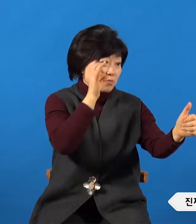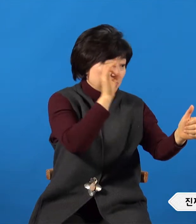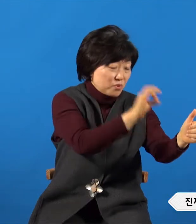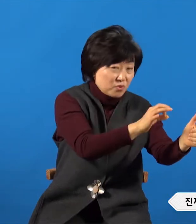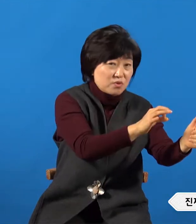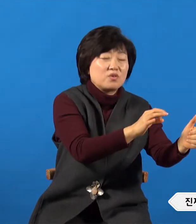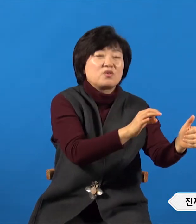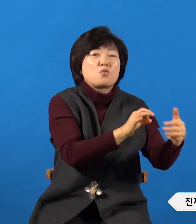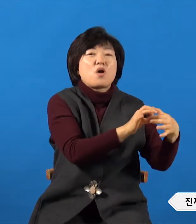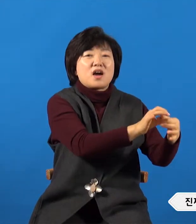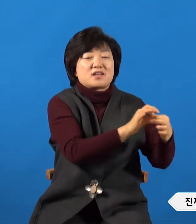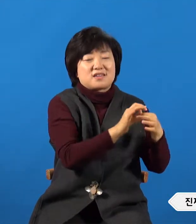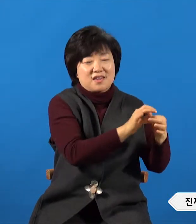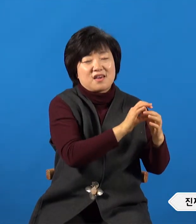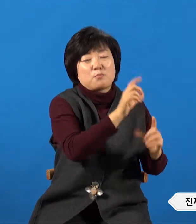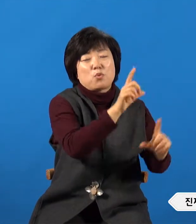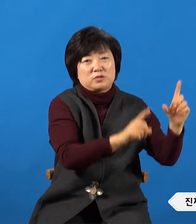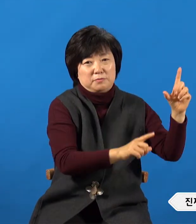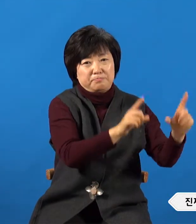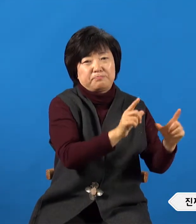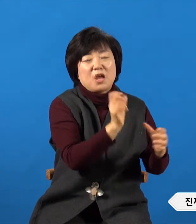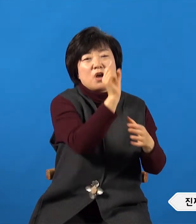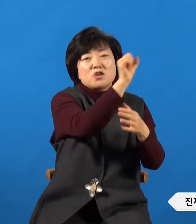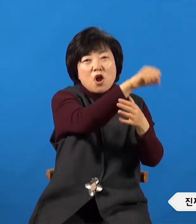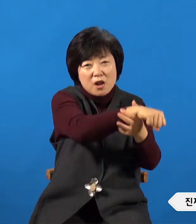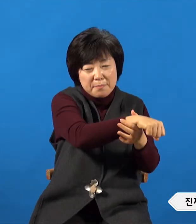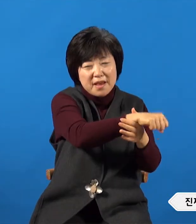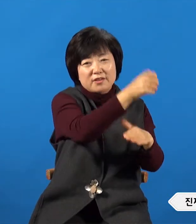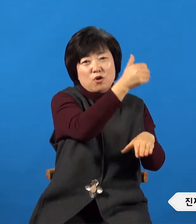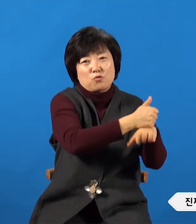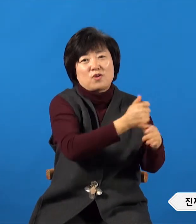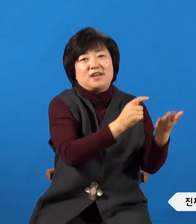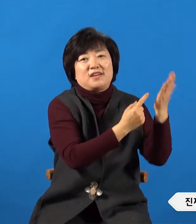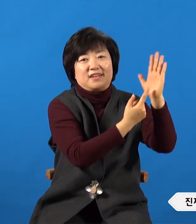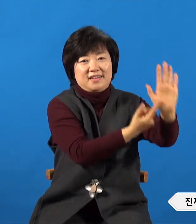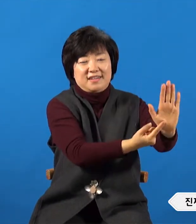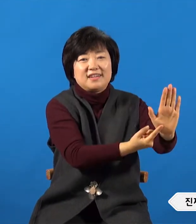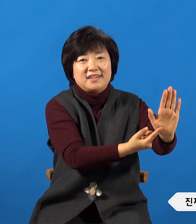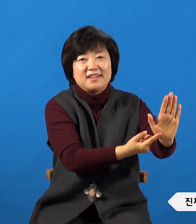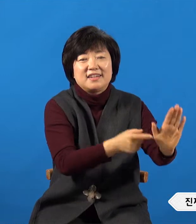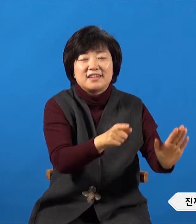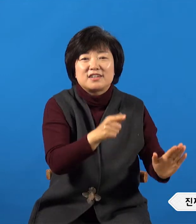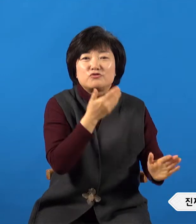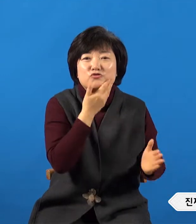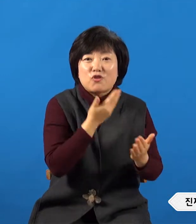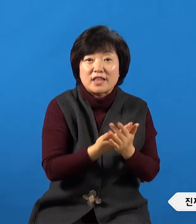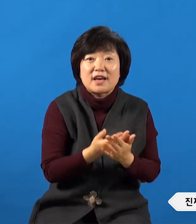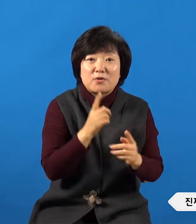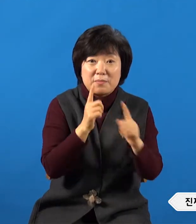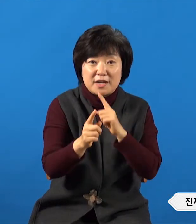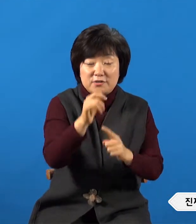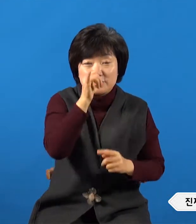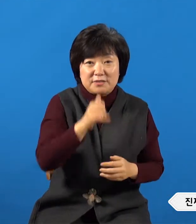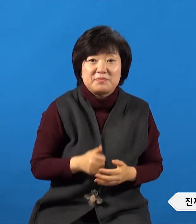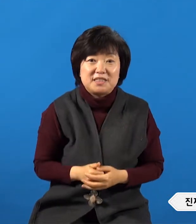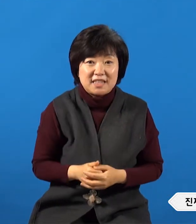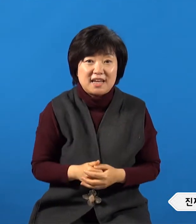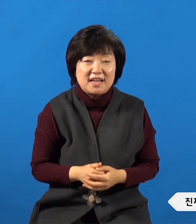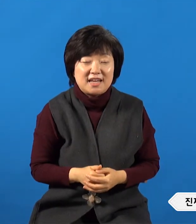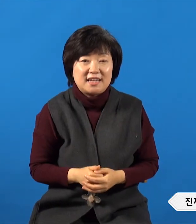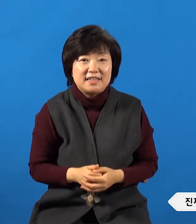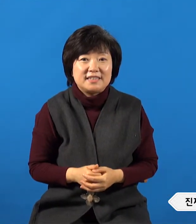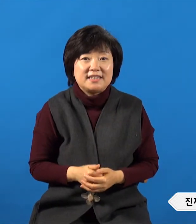그 열매가 바로 아름다운 인간 관계의 모습이란 사실을 성경은 말씀하고